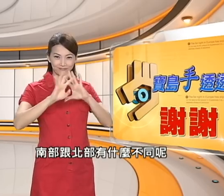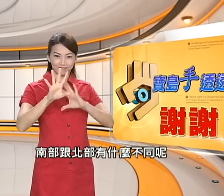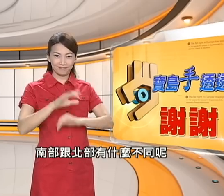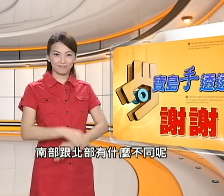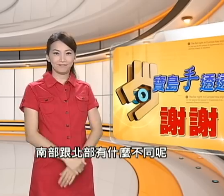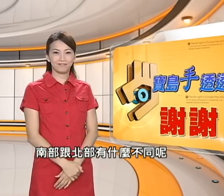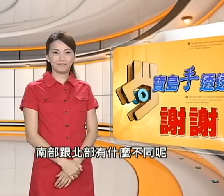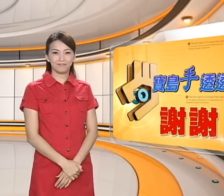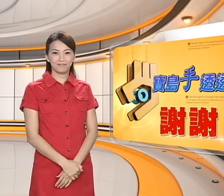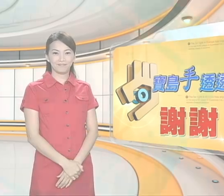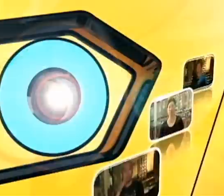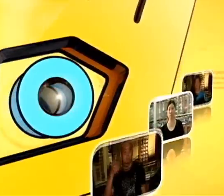呢？